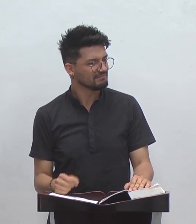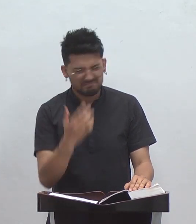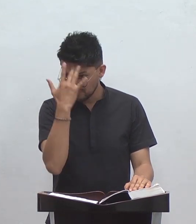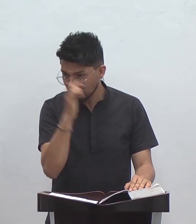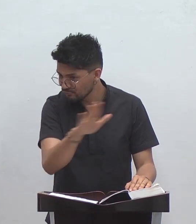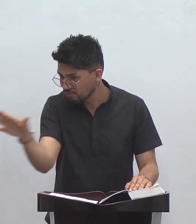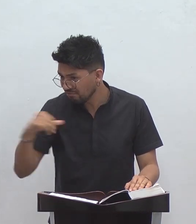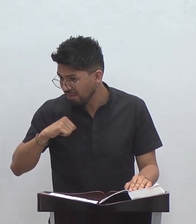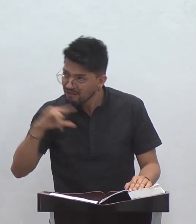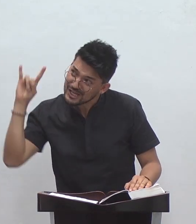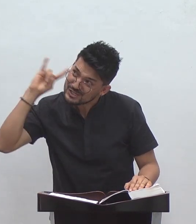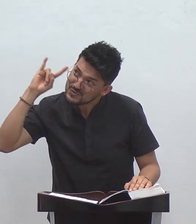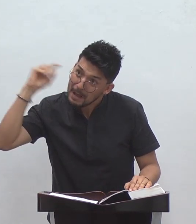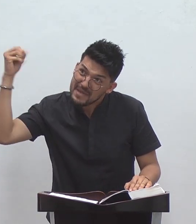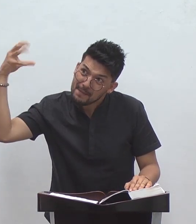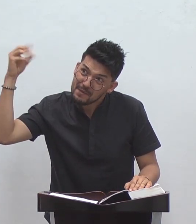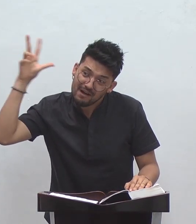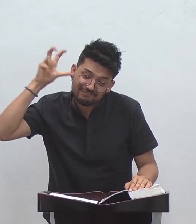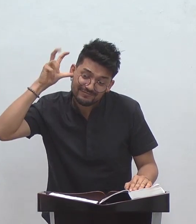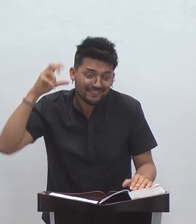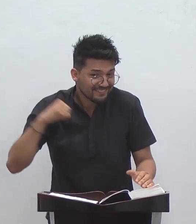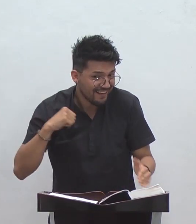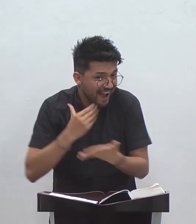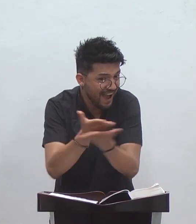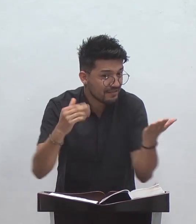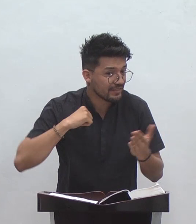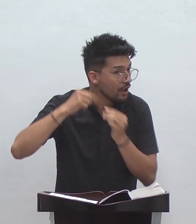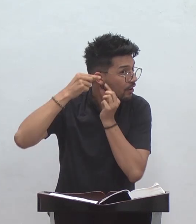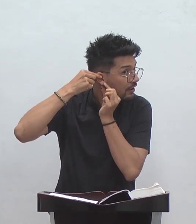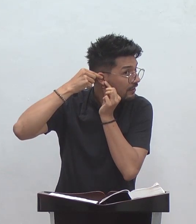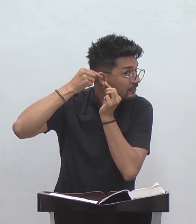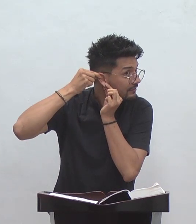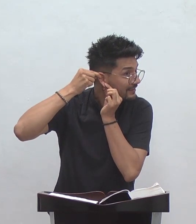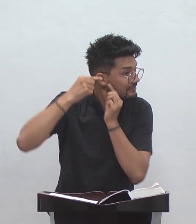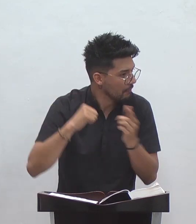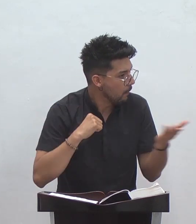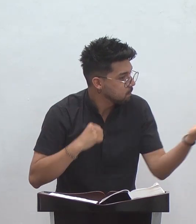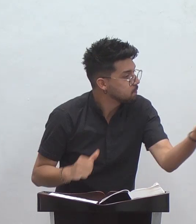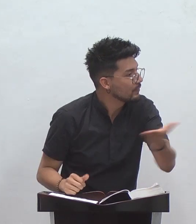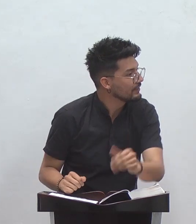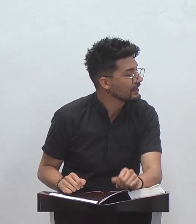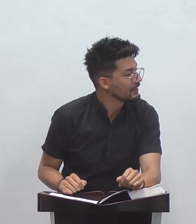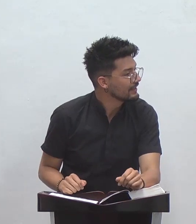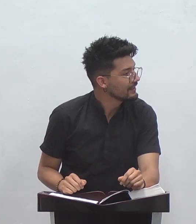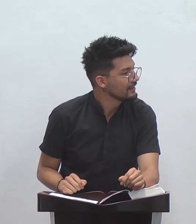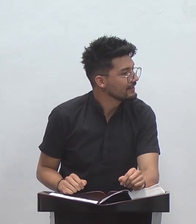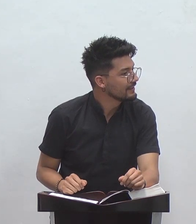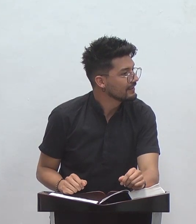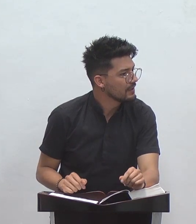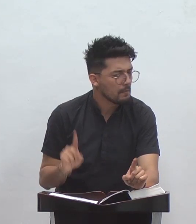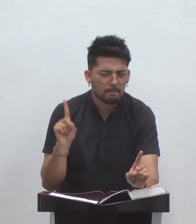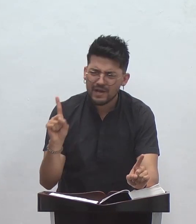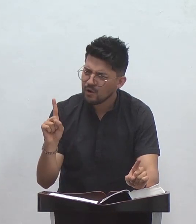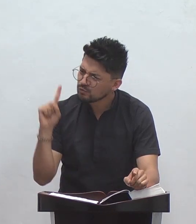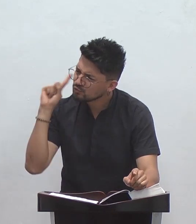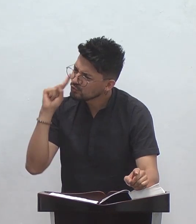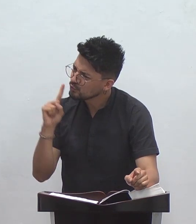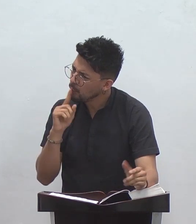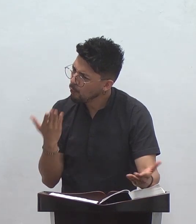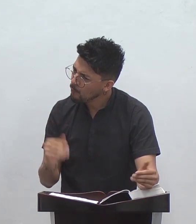deben evacuar. Bueno, ustedes escuchan, ¿verdad? Tienen orejas y oídos que sirven. Pero,